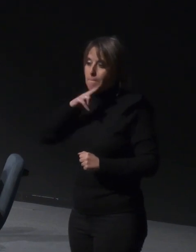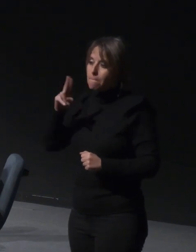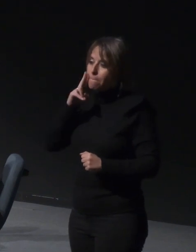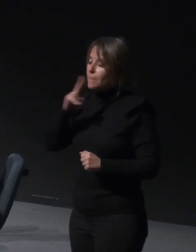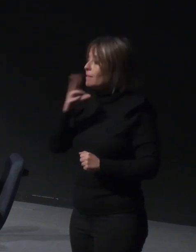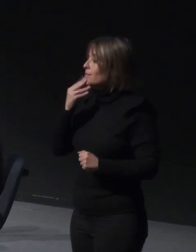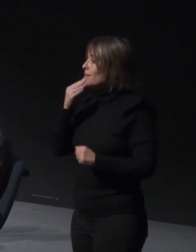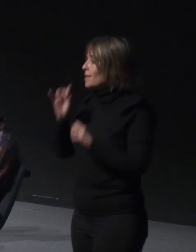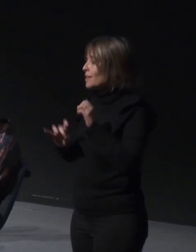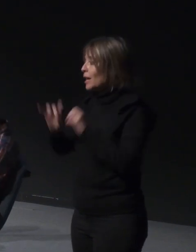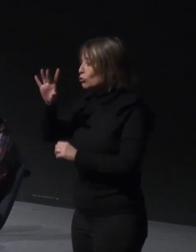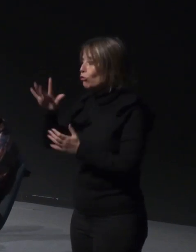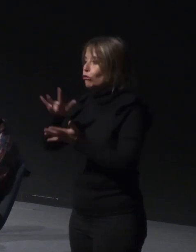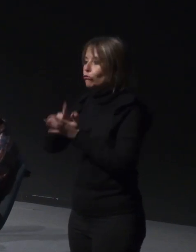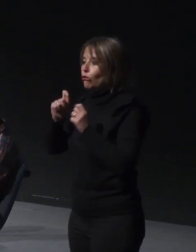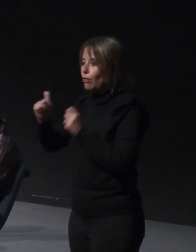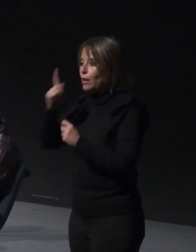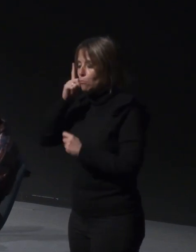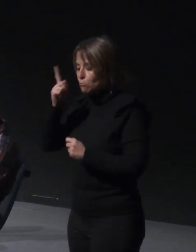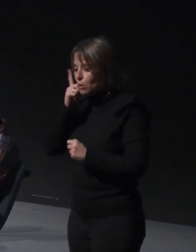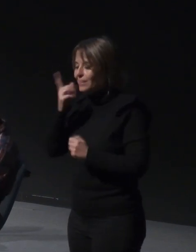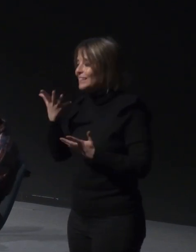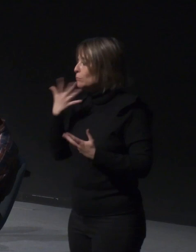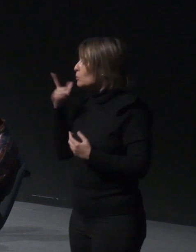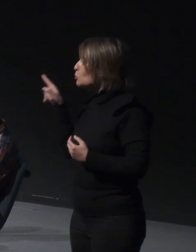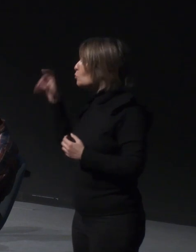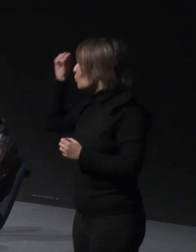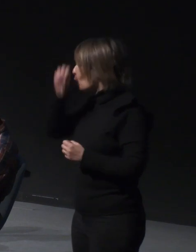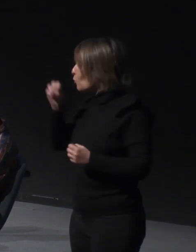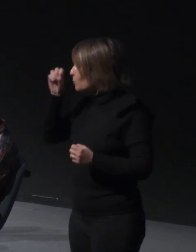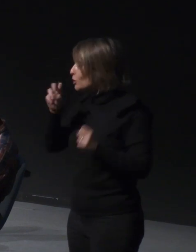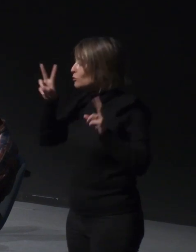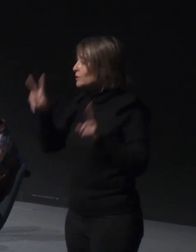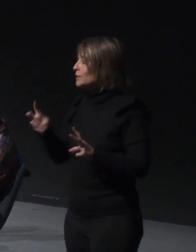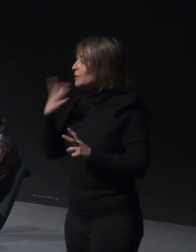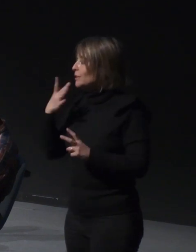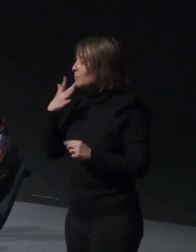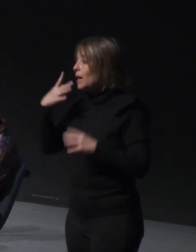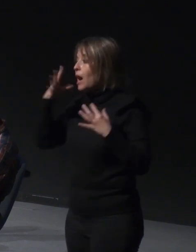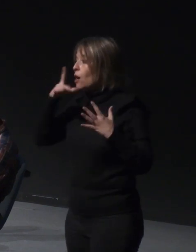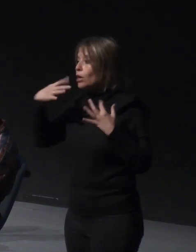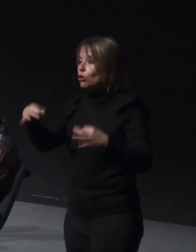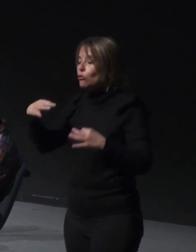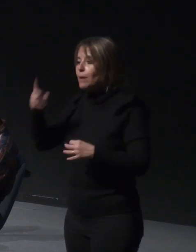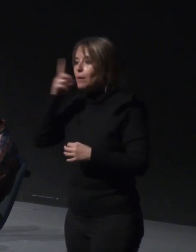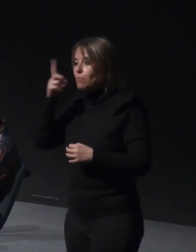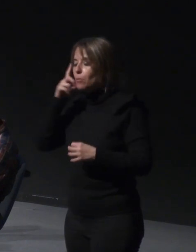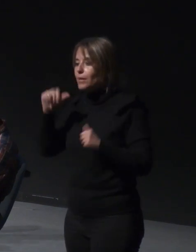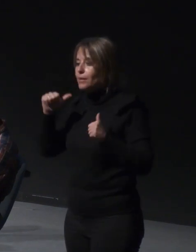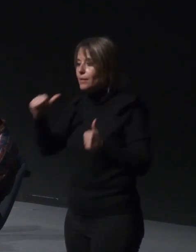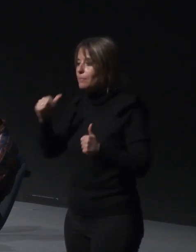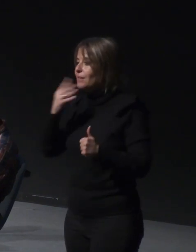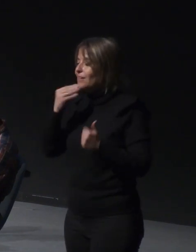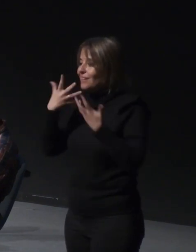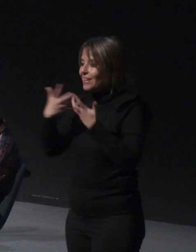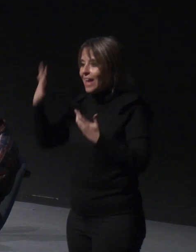14 años porque es lo que toca. Y otra que dice, ¿qué opinas del hecho de que sea lo más normal darles el móvil cuando empiezan la, no ha terminado, me imagino